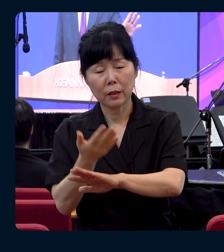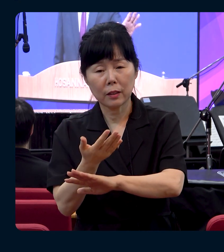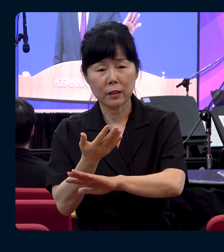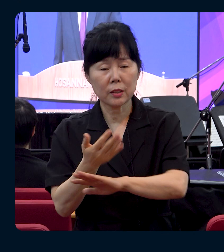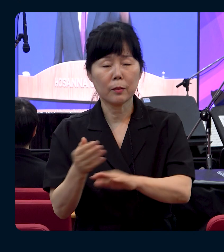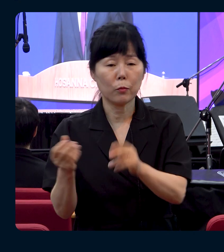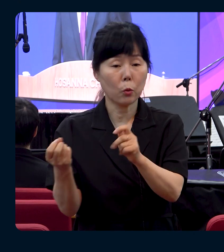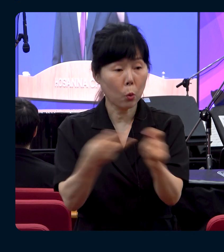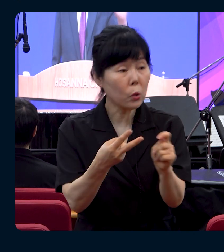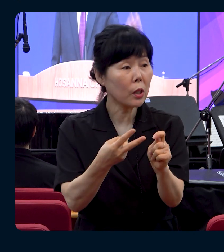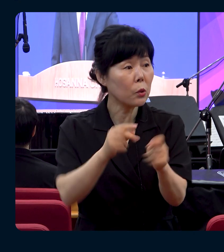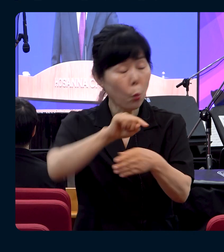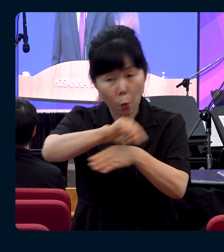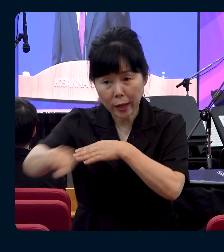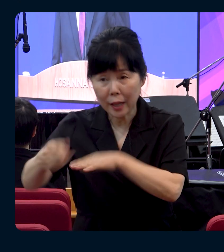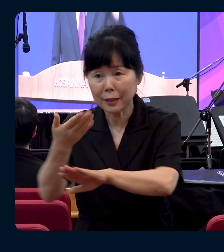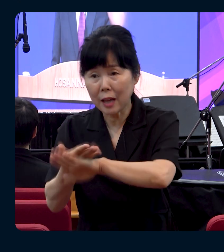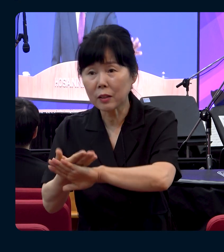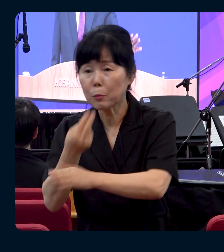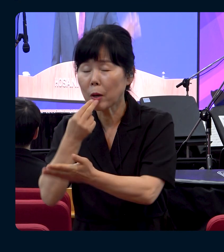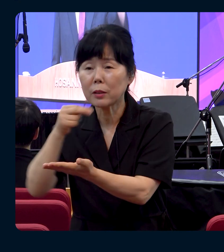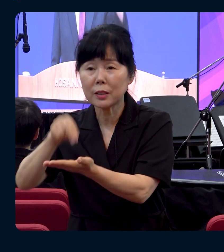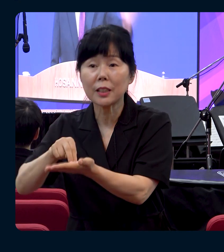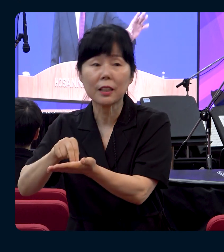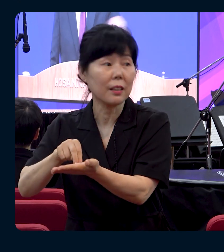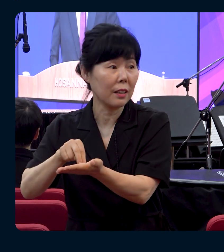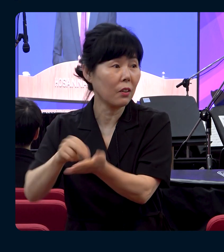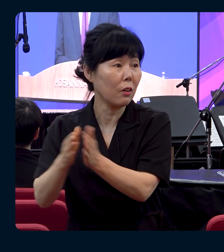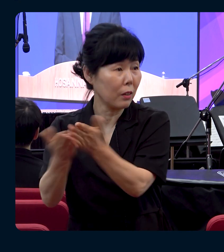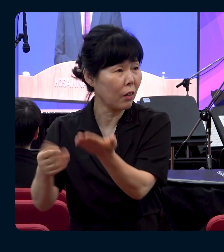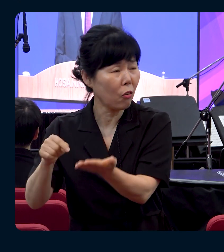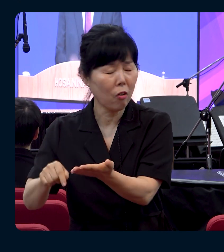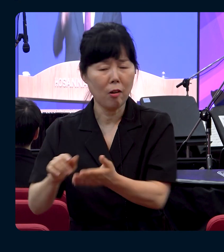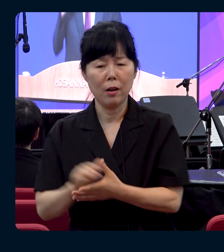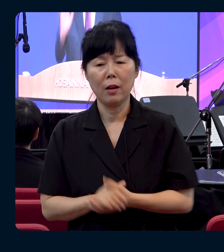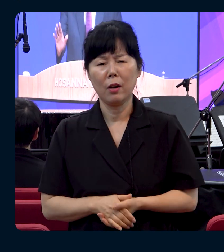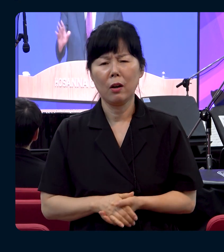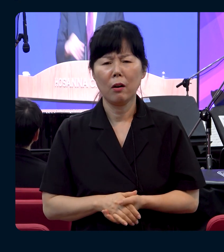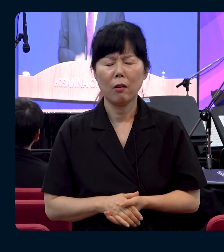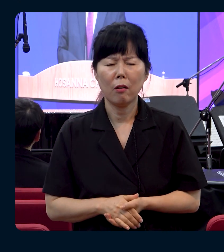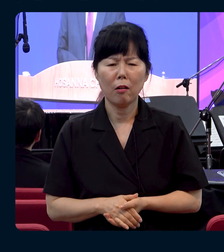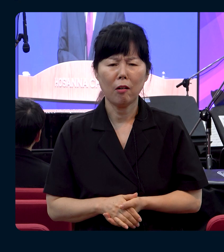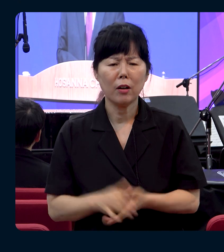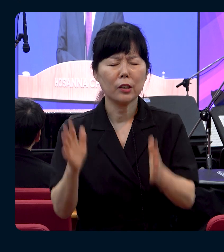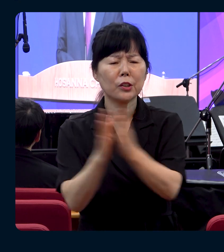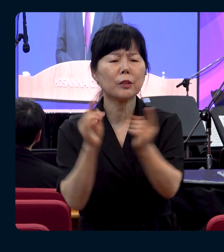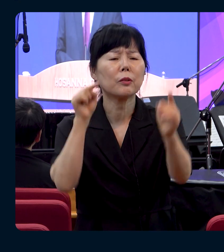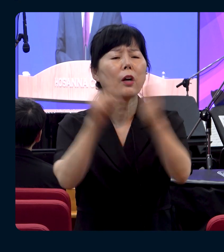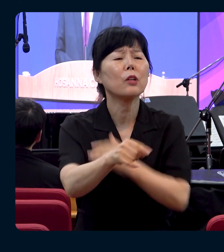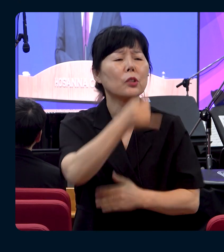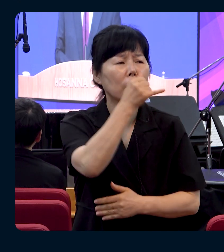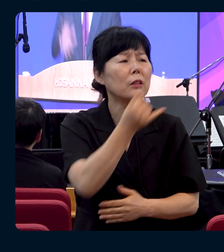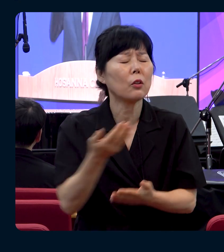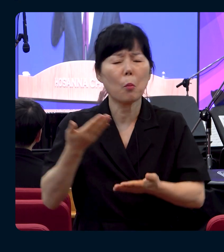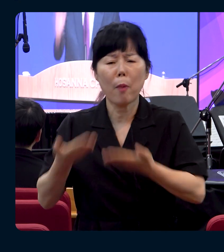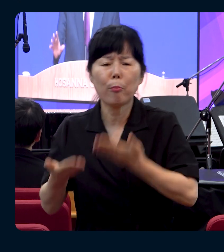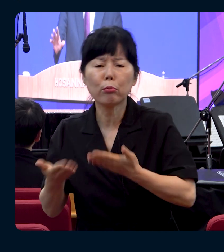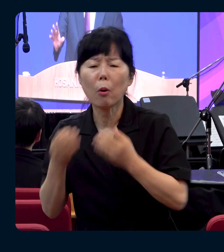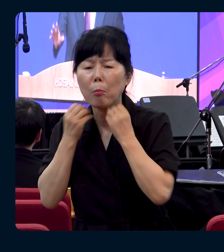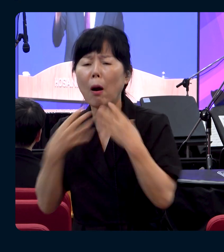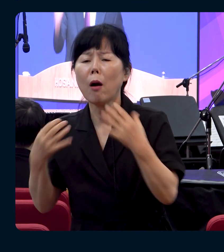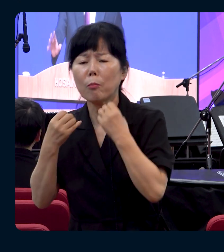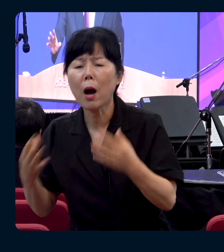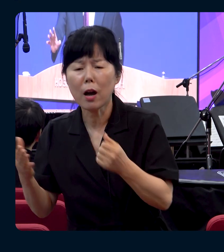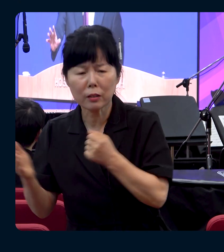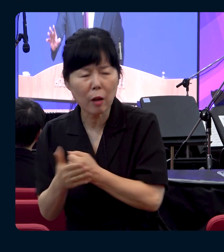바쁘거나 혹은 다른 스케줄이 있어서 못 가기 때문에 쓰는 거고요, 이 옥중 서신은요 가고 싶어도 갈 수가 없는